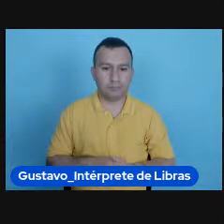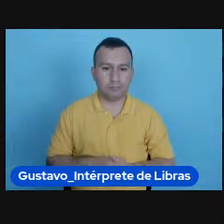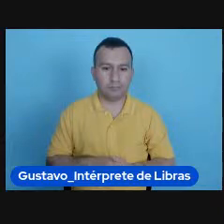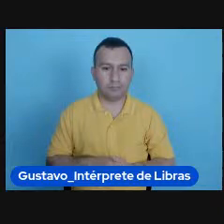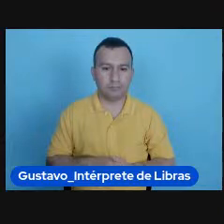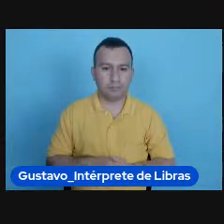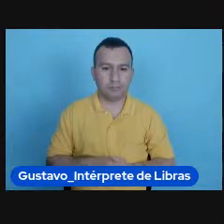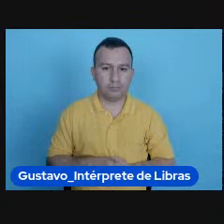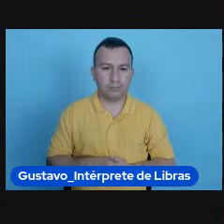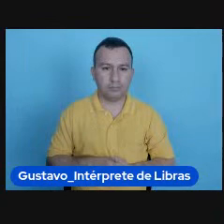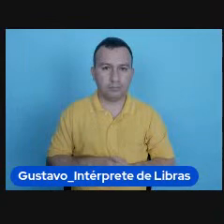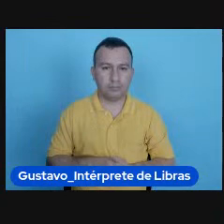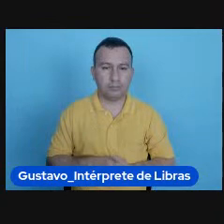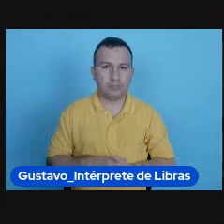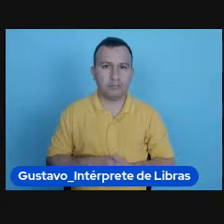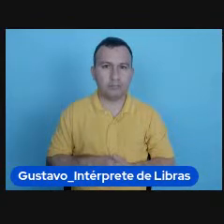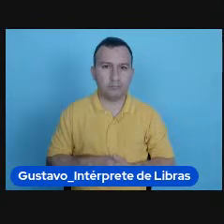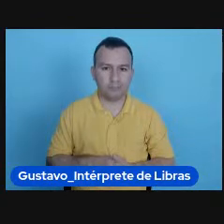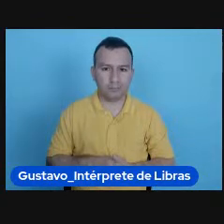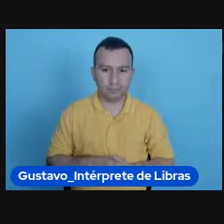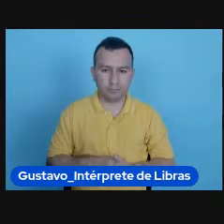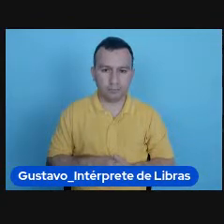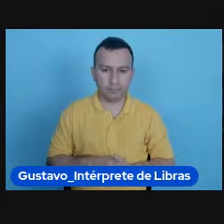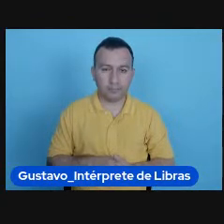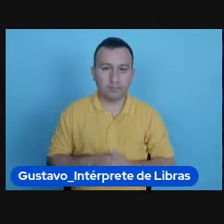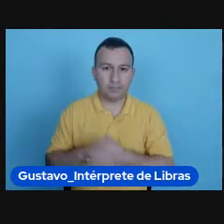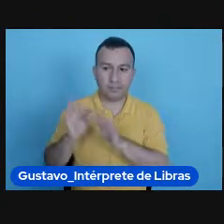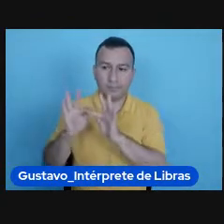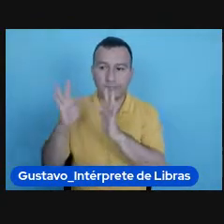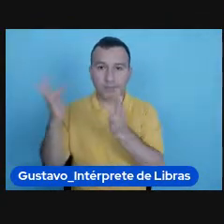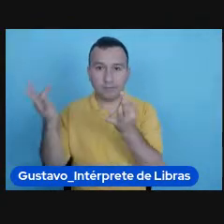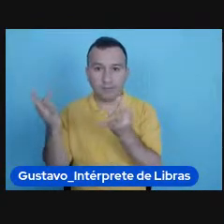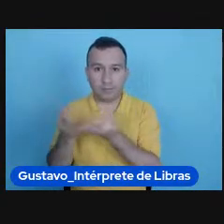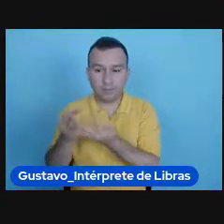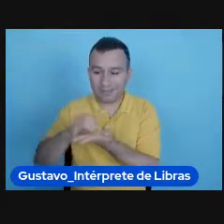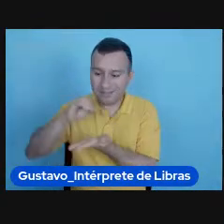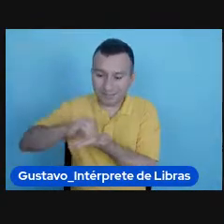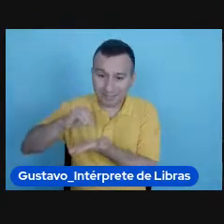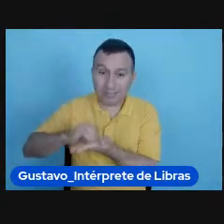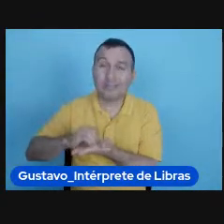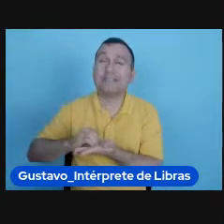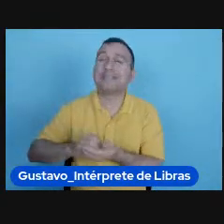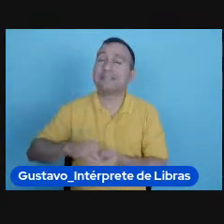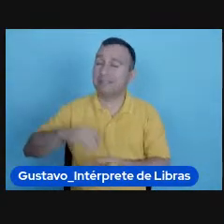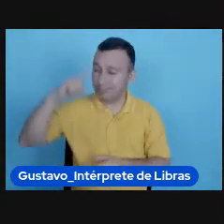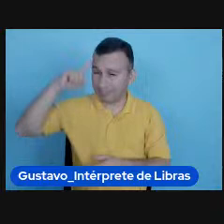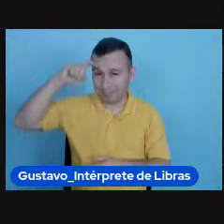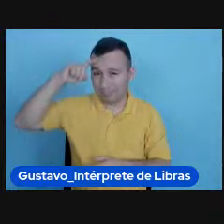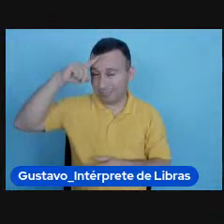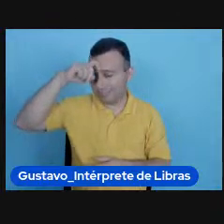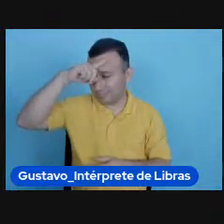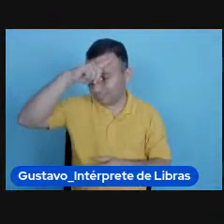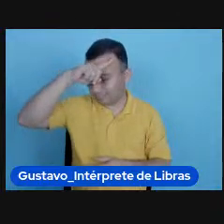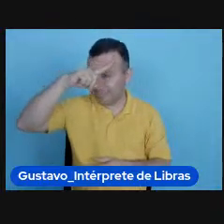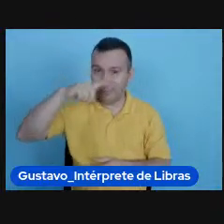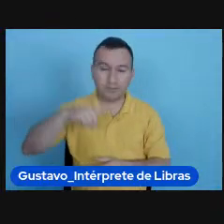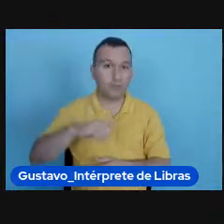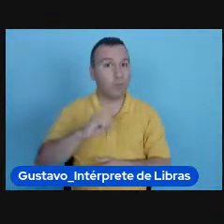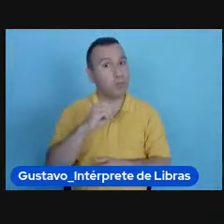A falta da família, para mim, é um grande desafio. Ou a família que não consegue casar o